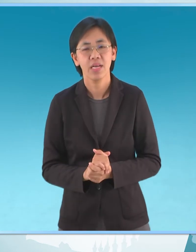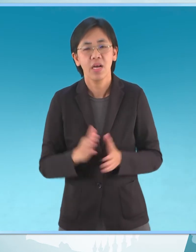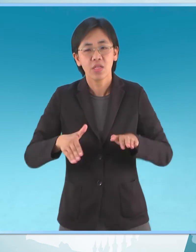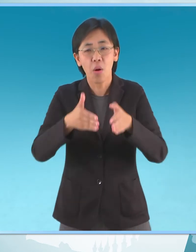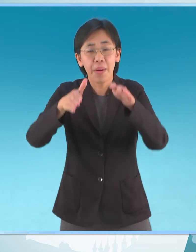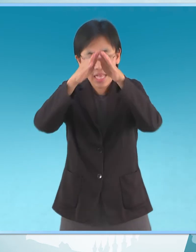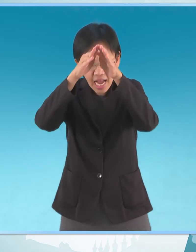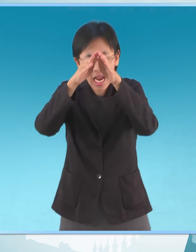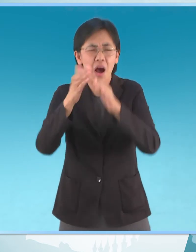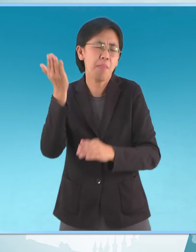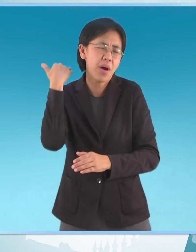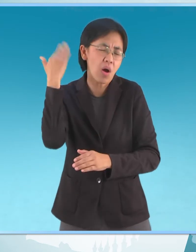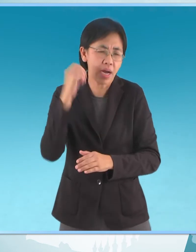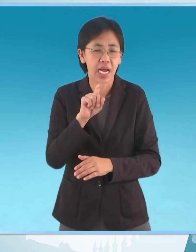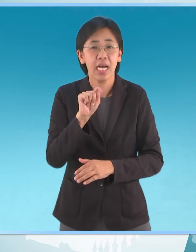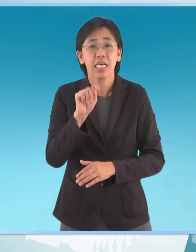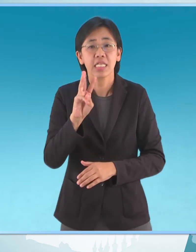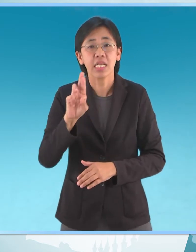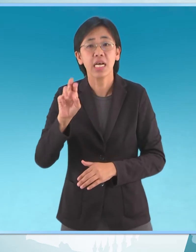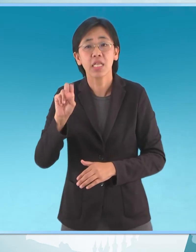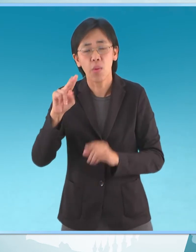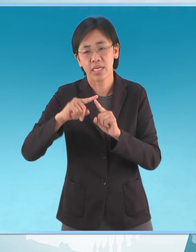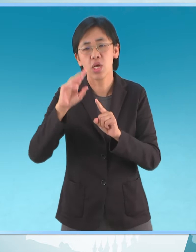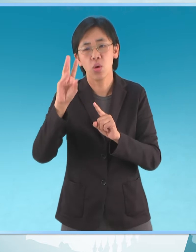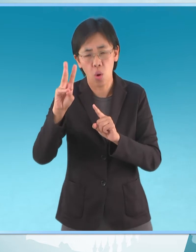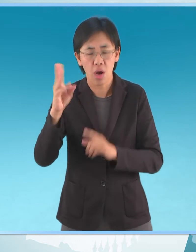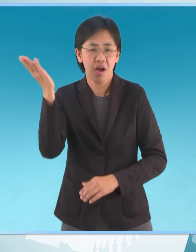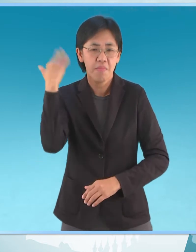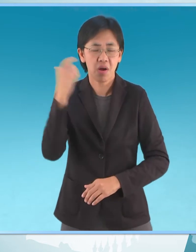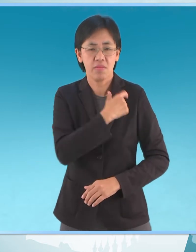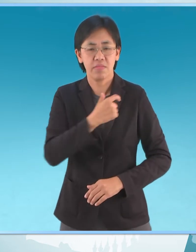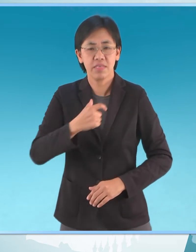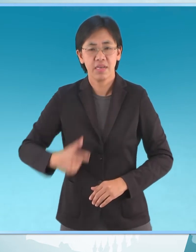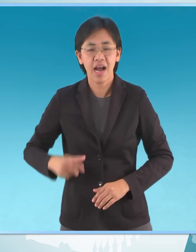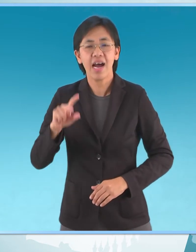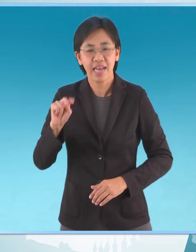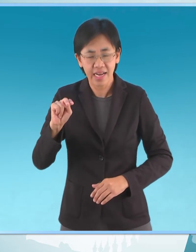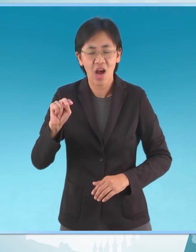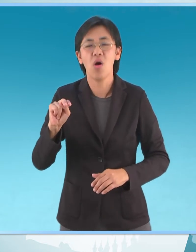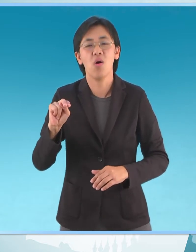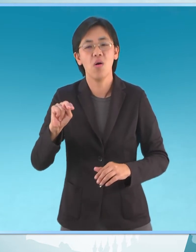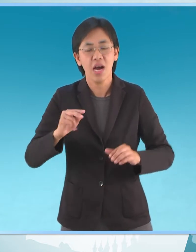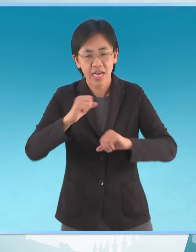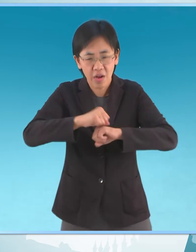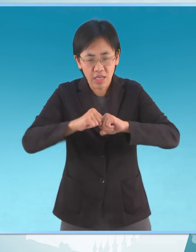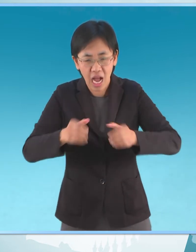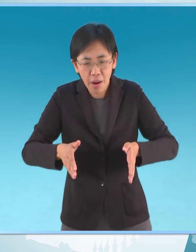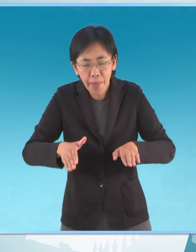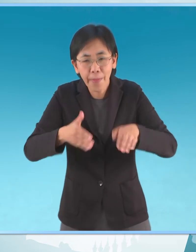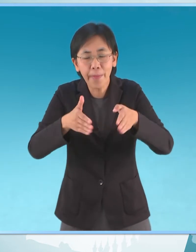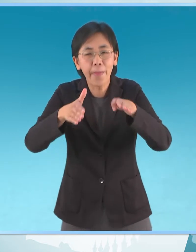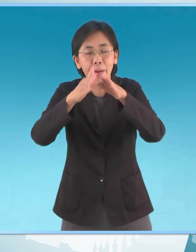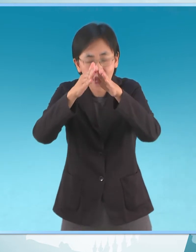าพระธาตุนี้เนี่ยสร้างขึ้นตั้งแต่ศตวรรษที่6เลยนะครับในสมัยที่พระเจ้านันทเสนเนี่ยทรงสร้างขึ้นนะฮะแล้วก็สร้างเพื่อเป็นอนุสร